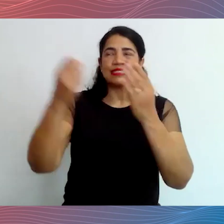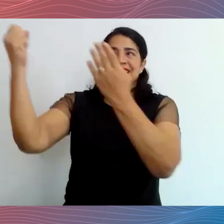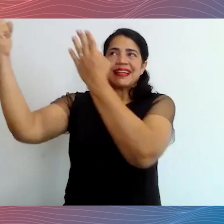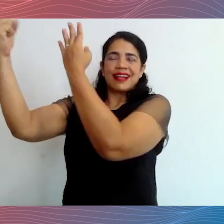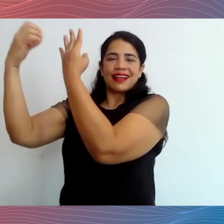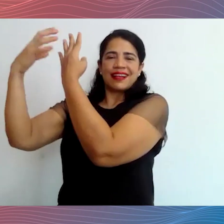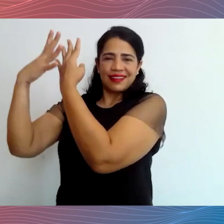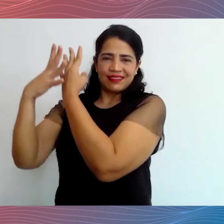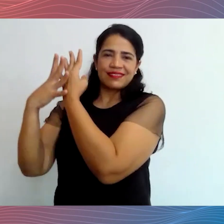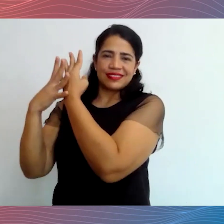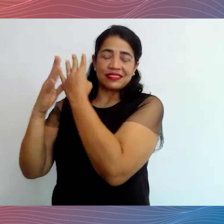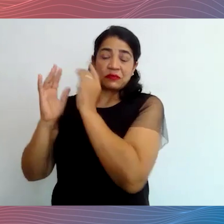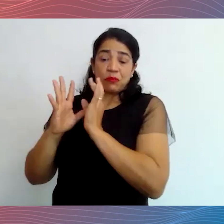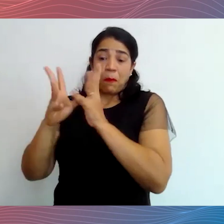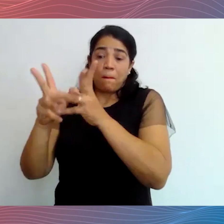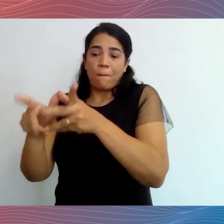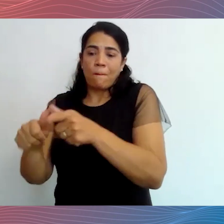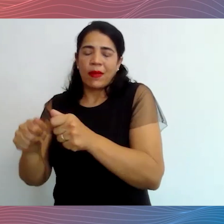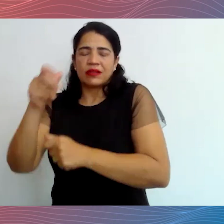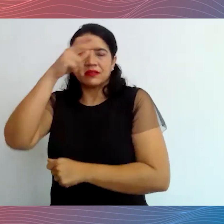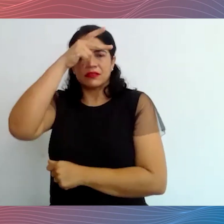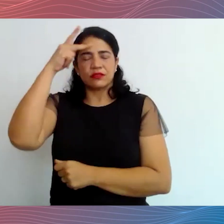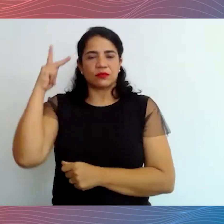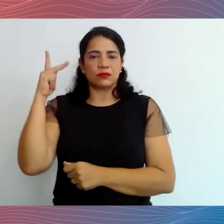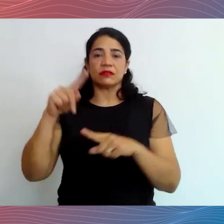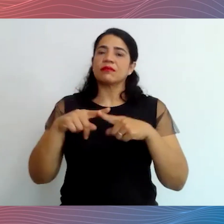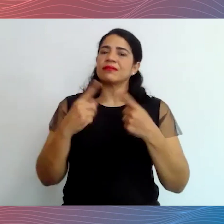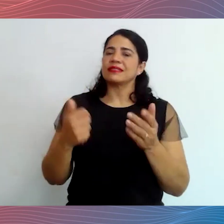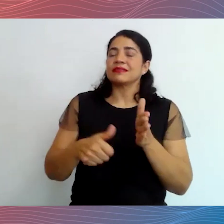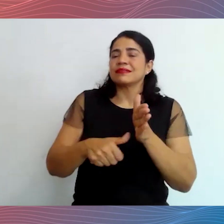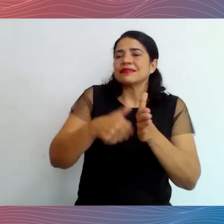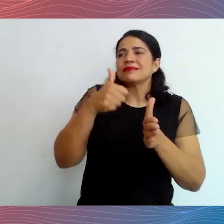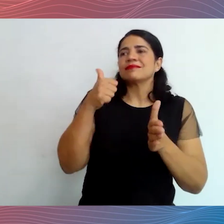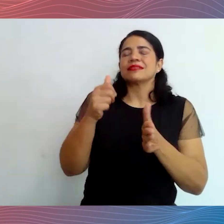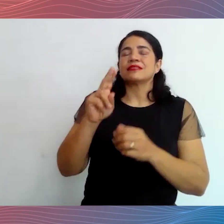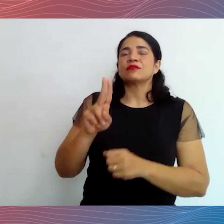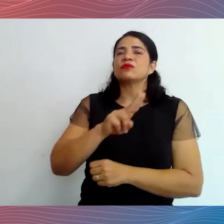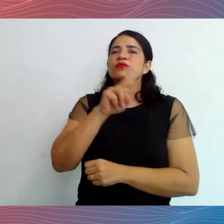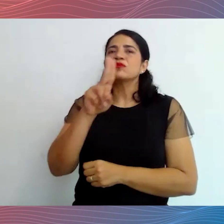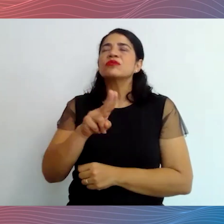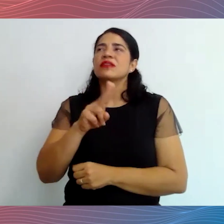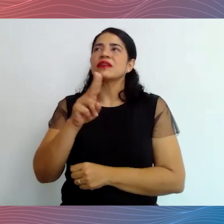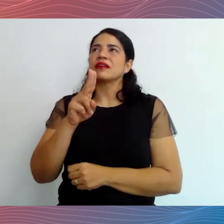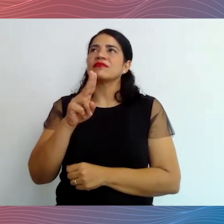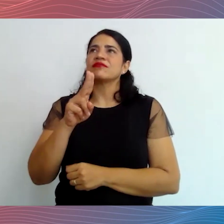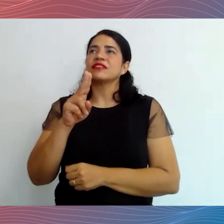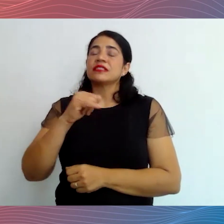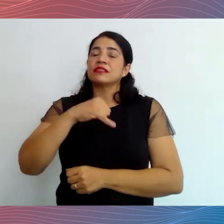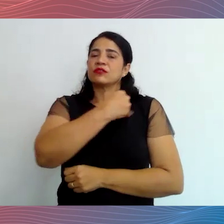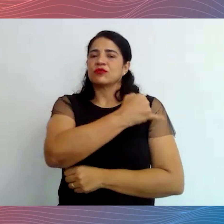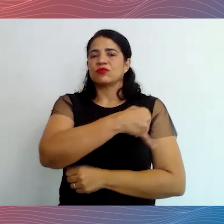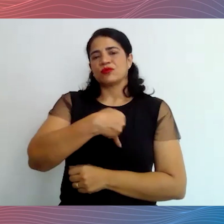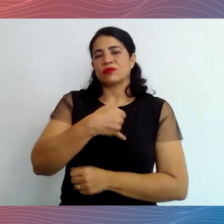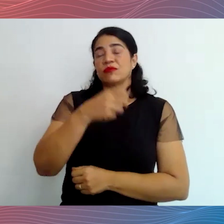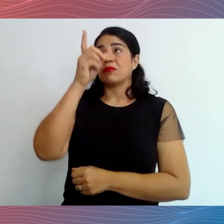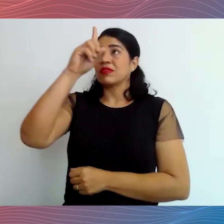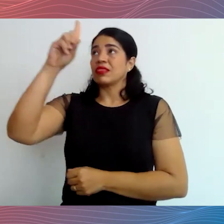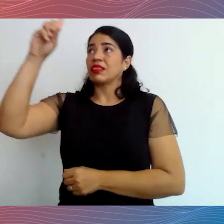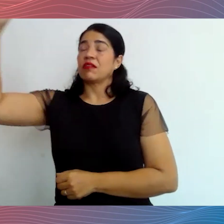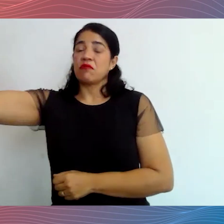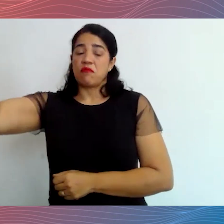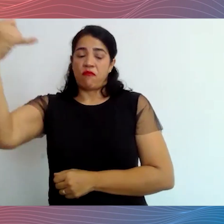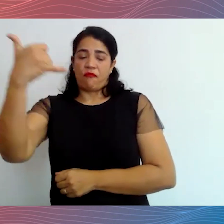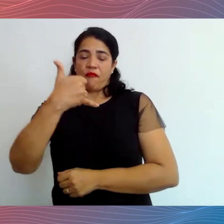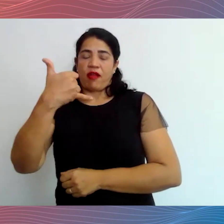era o canal, e João passava para os servos, e os servos passavam para a igreja.